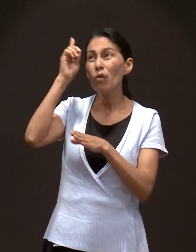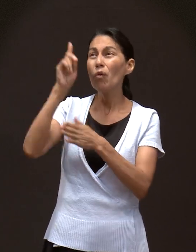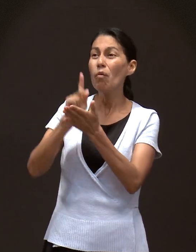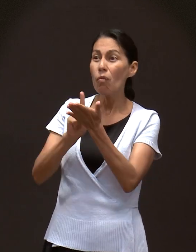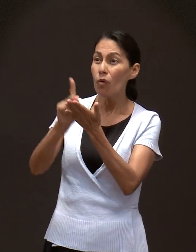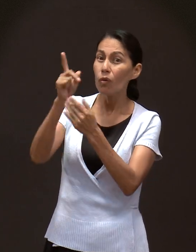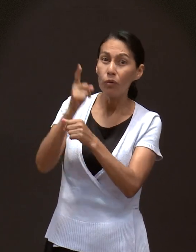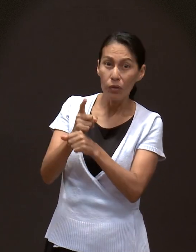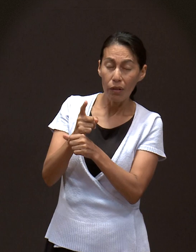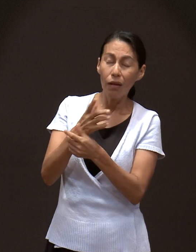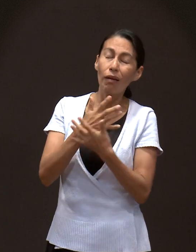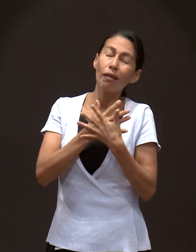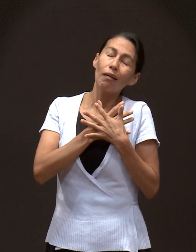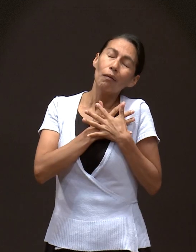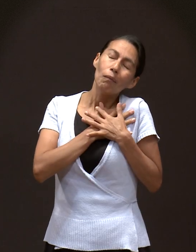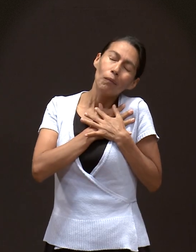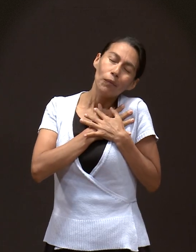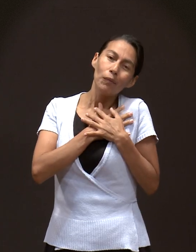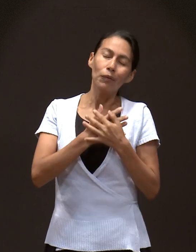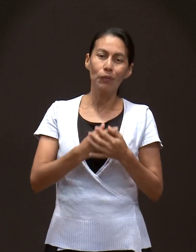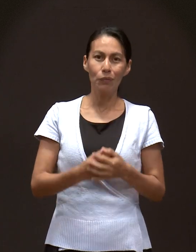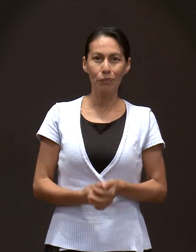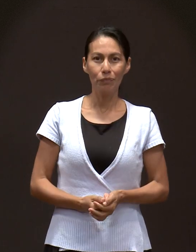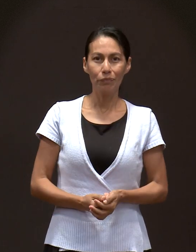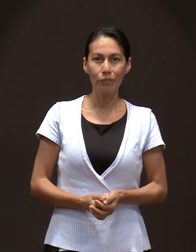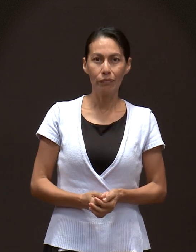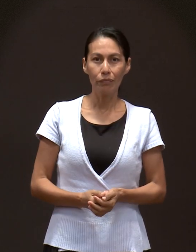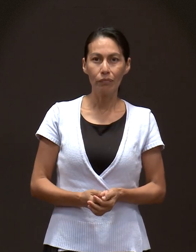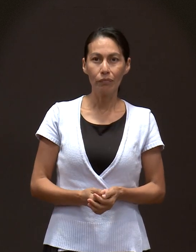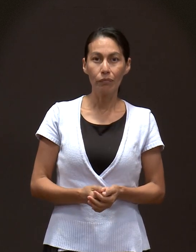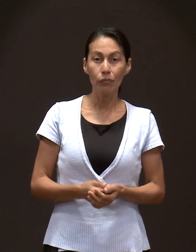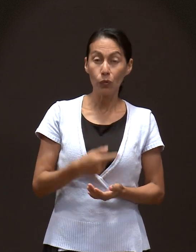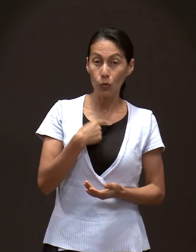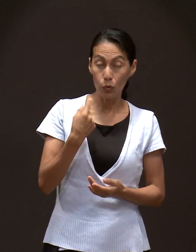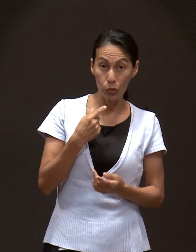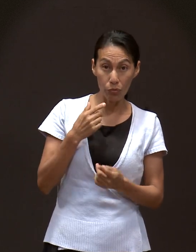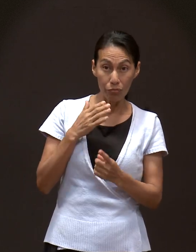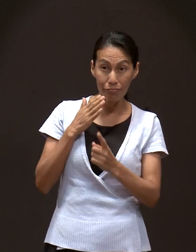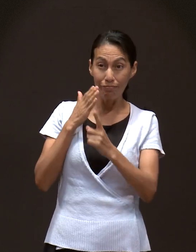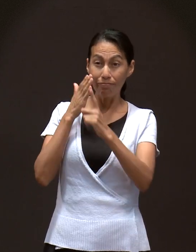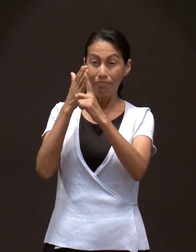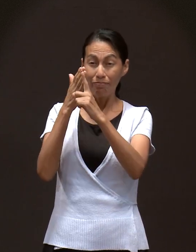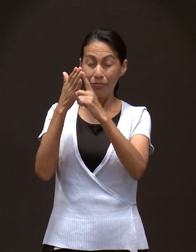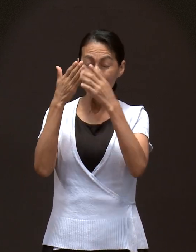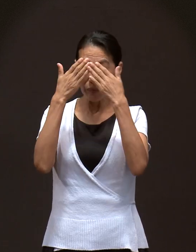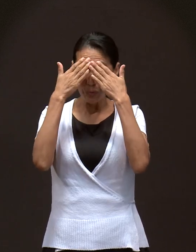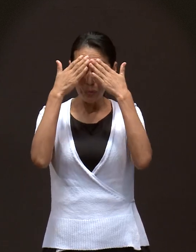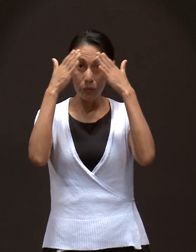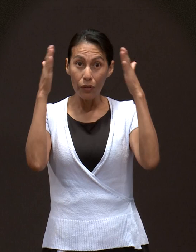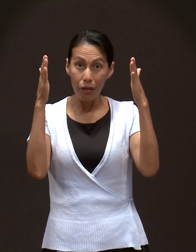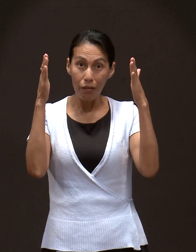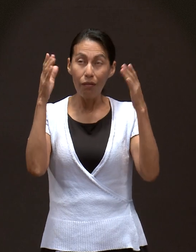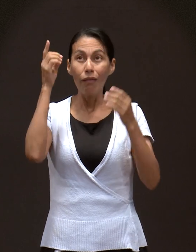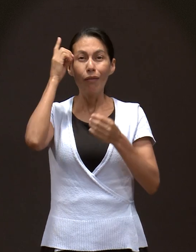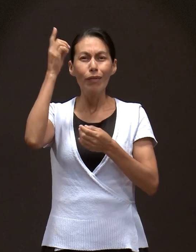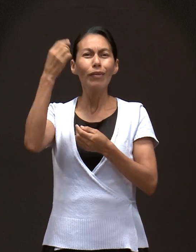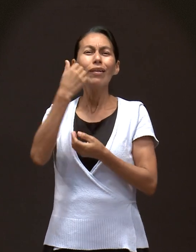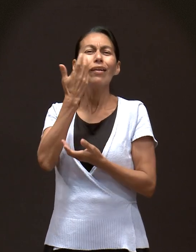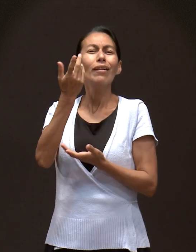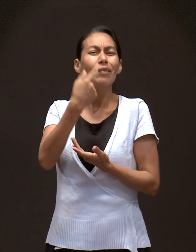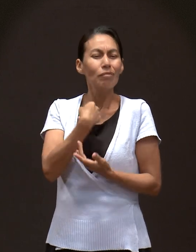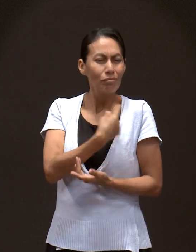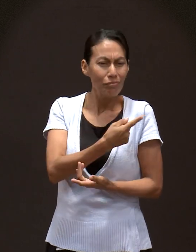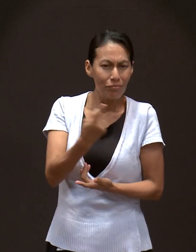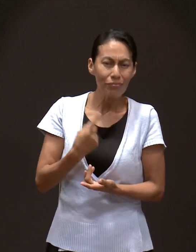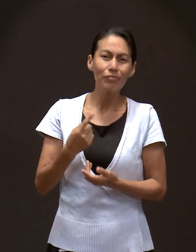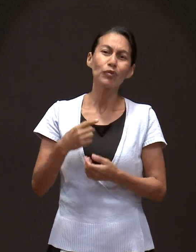voluntad de Dios, de su amor. Tenemos una dirección más clara de Dios para nuestra vida.